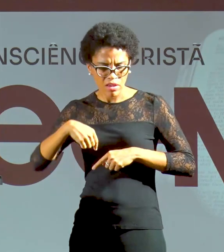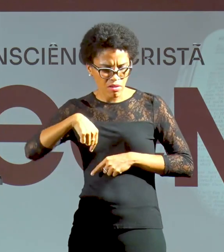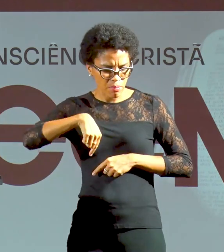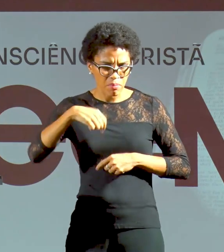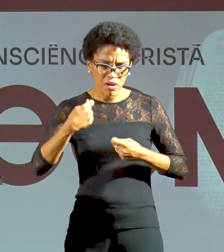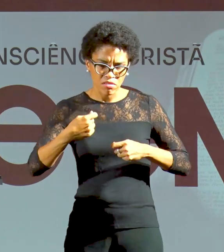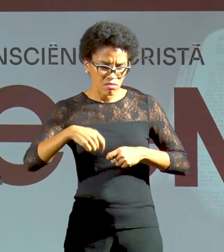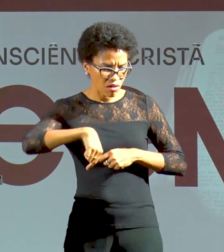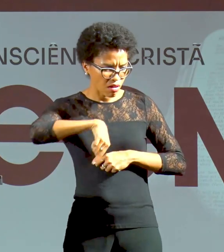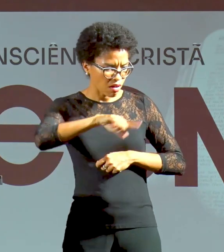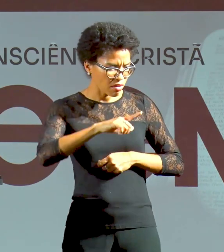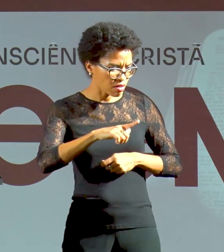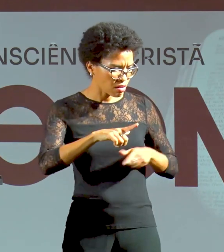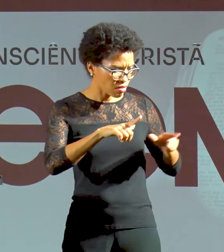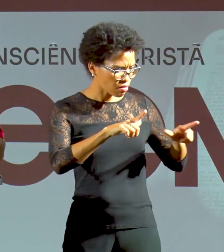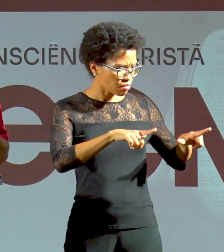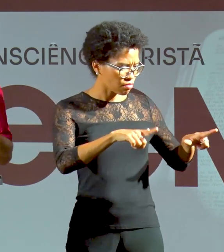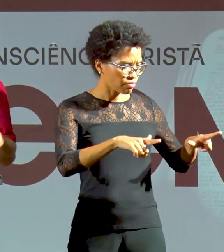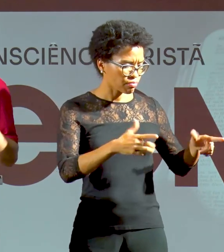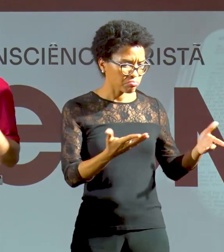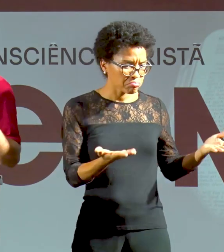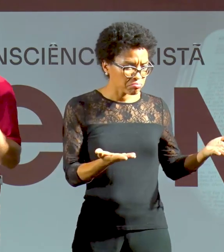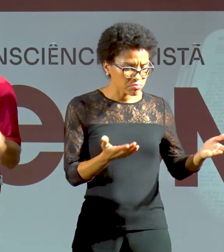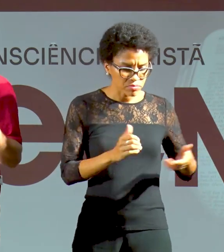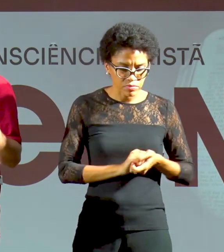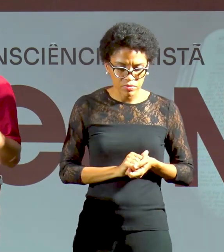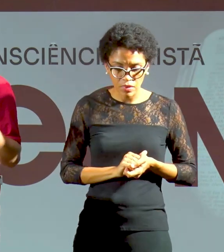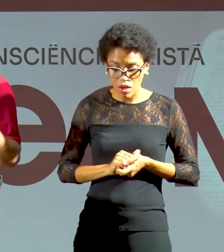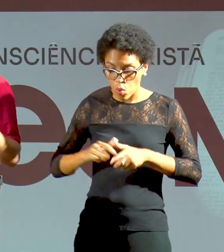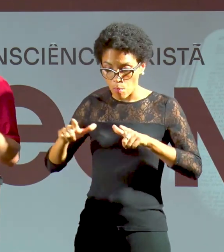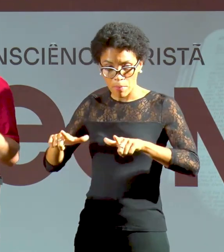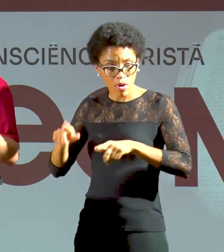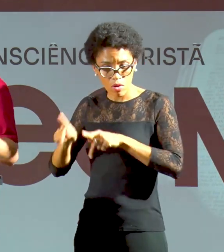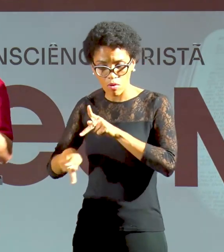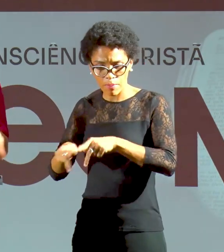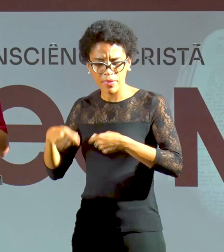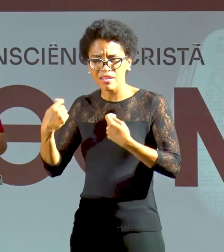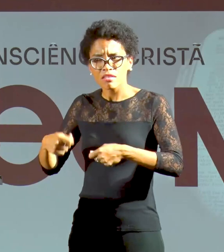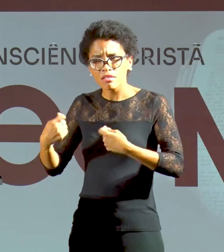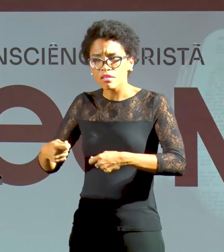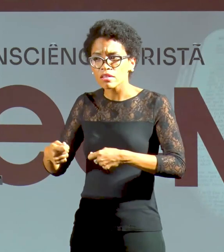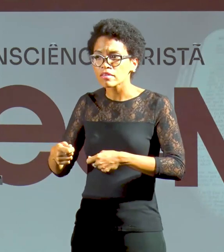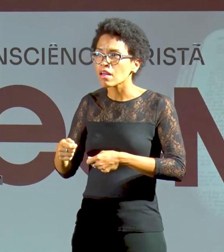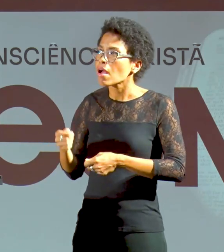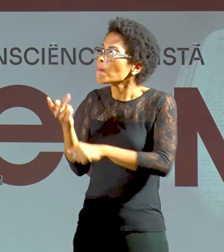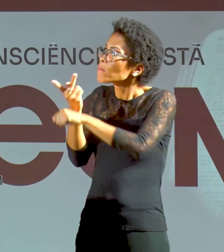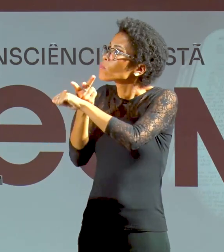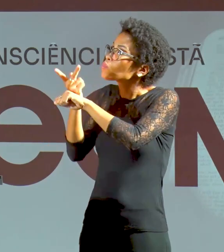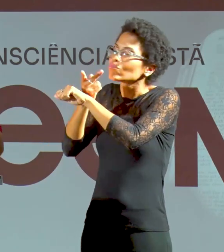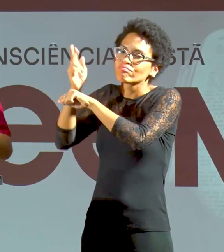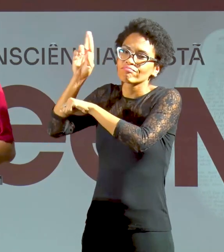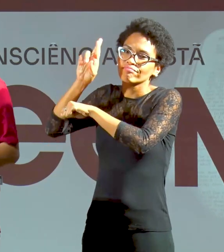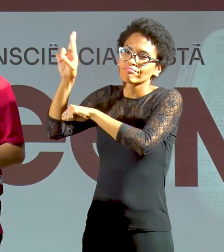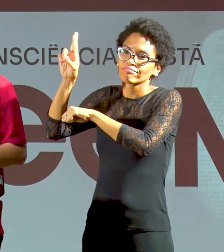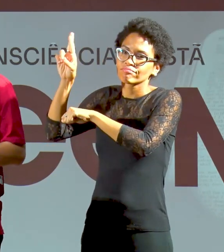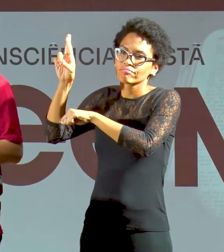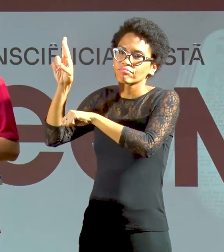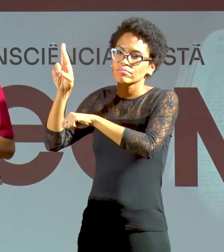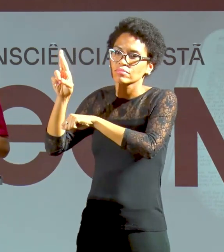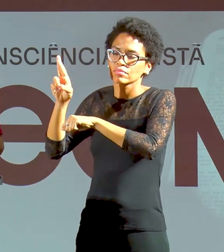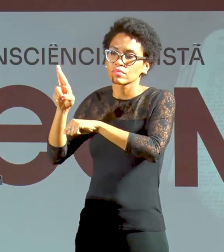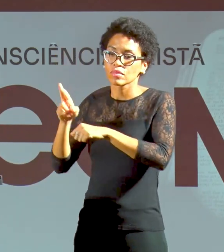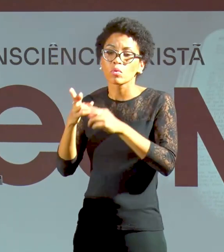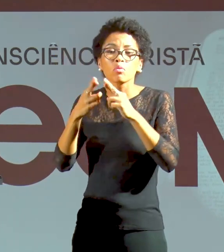que eles deviam ter feito era ter se voltado para o senhor sabe qual é o resultado disso os três próximos